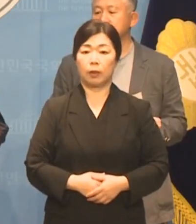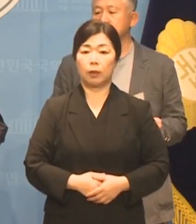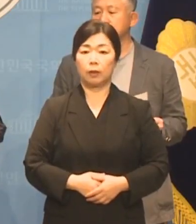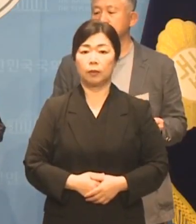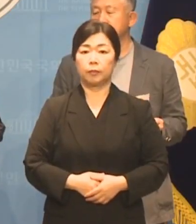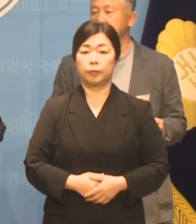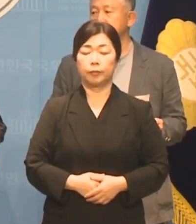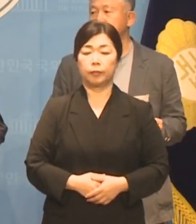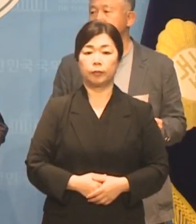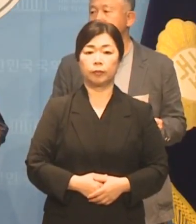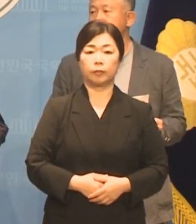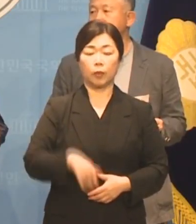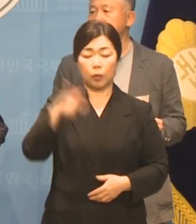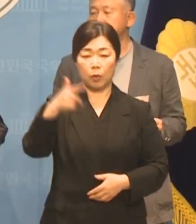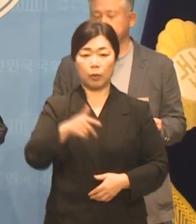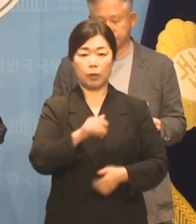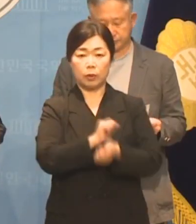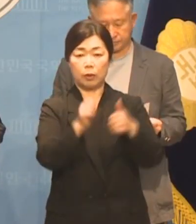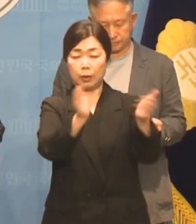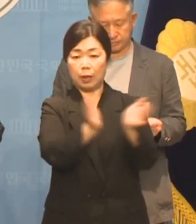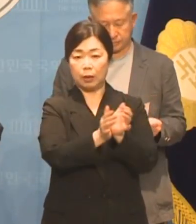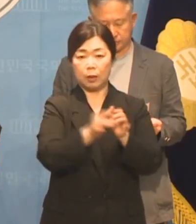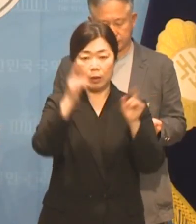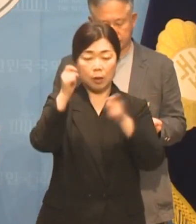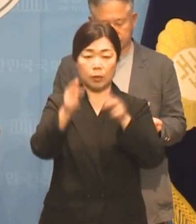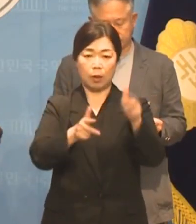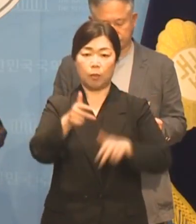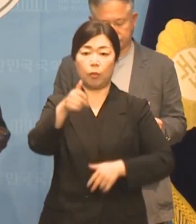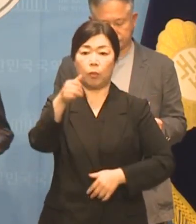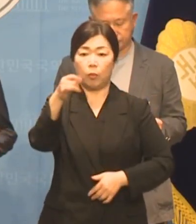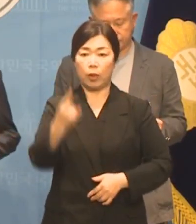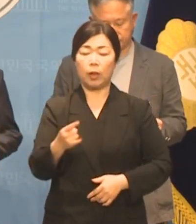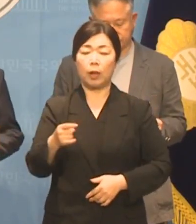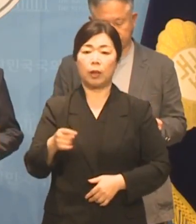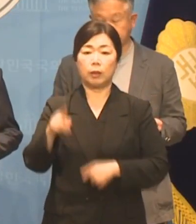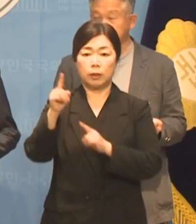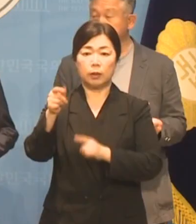조선의열단 기념사업회 이현문 회장입니다.